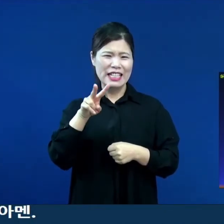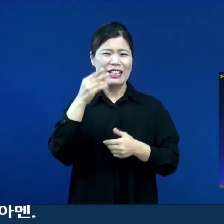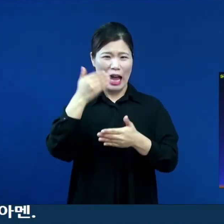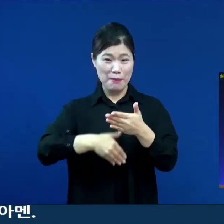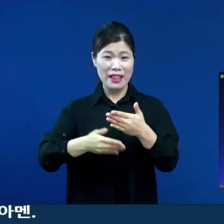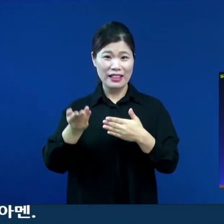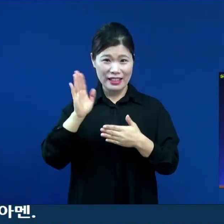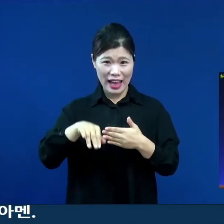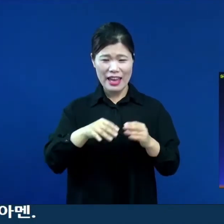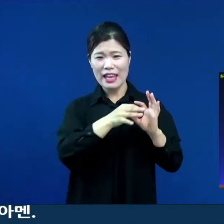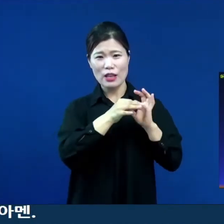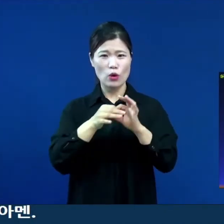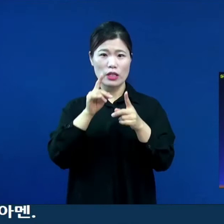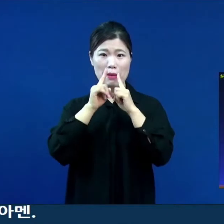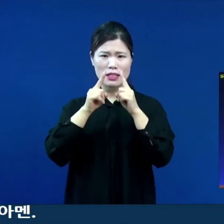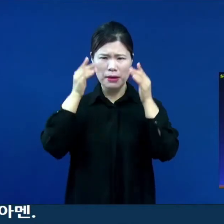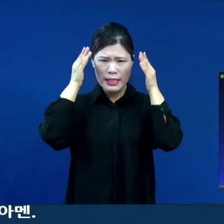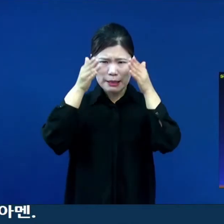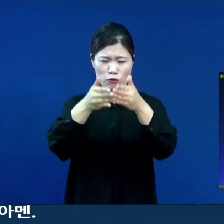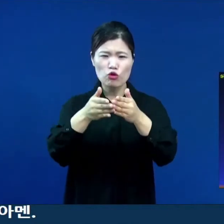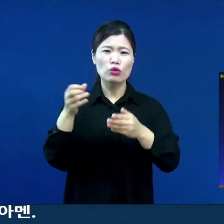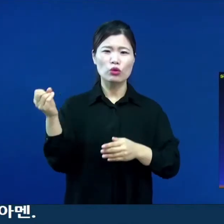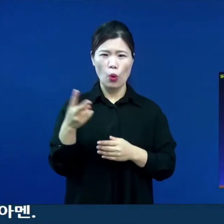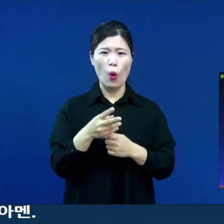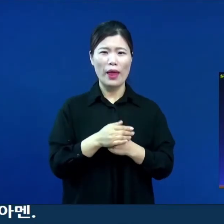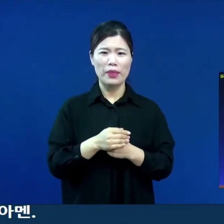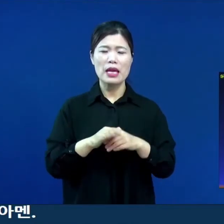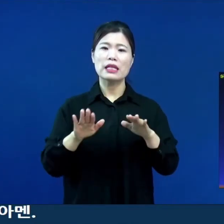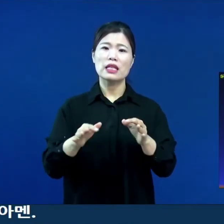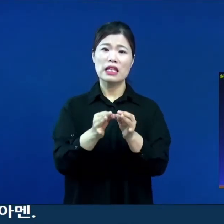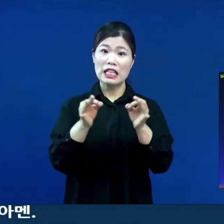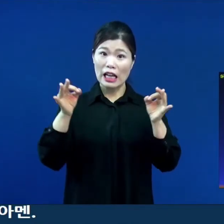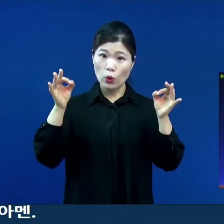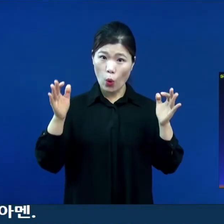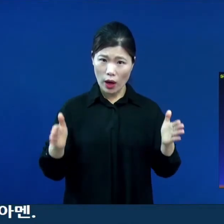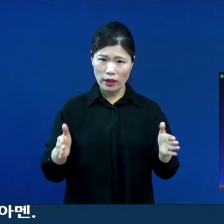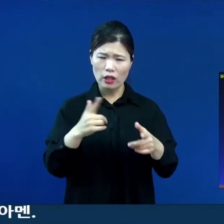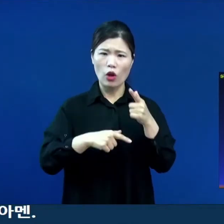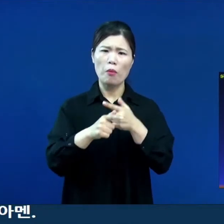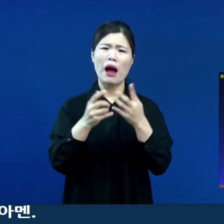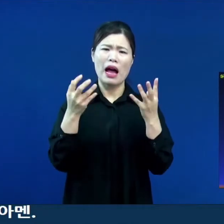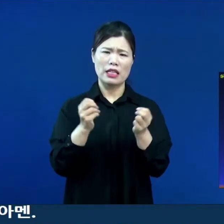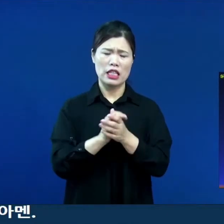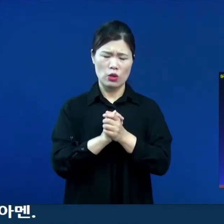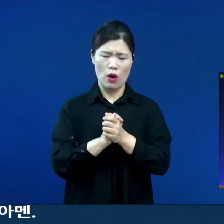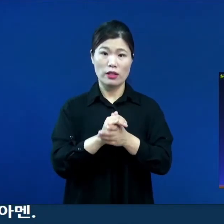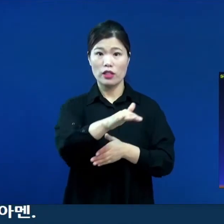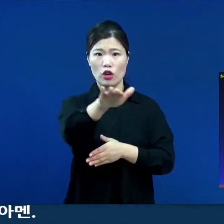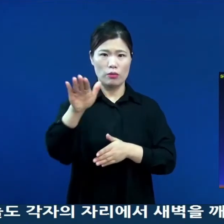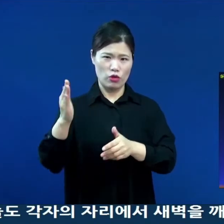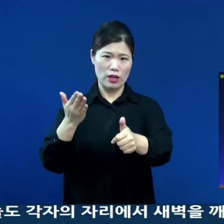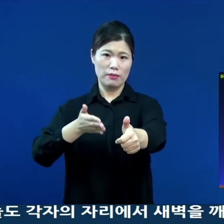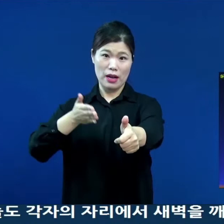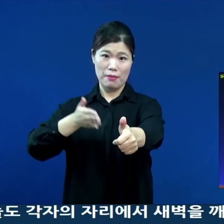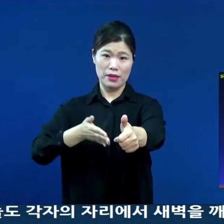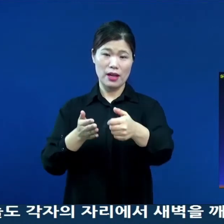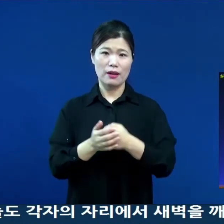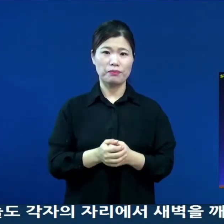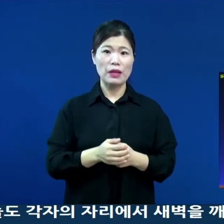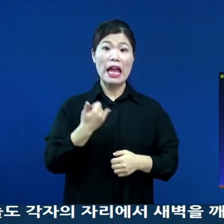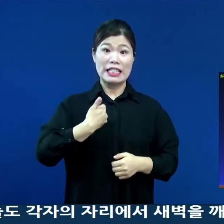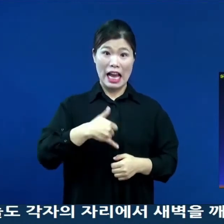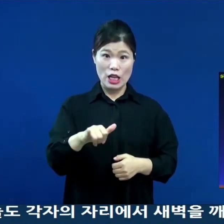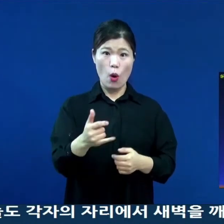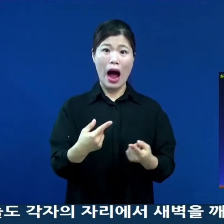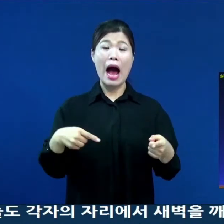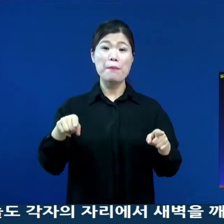계속해서 말씀에 집중할 뿐만 아니라 이 기간 동안 더 많이 기도하는 우리 모두 되기를 바라며, 자녀들과 함께 이